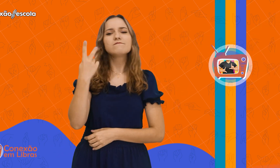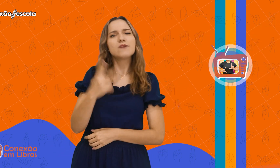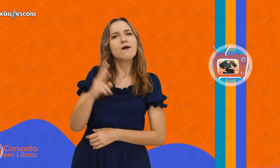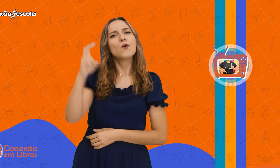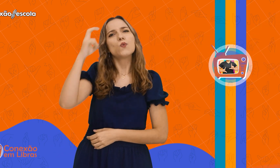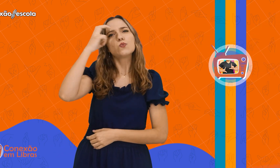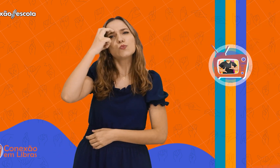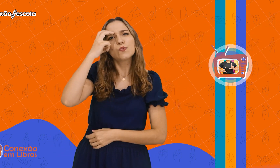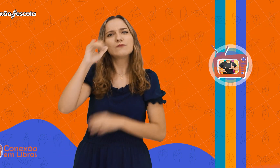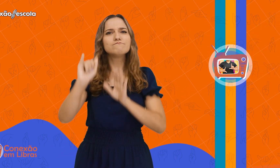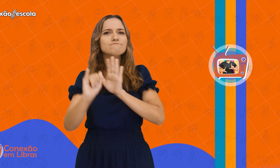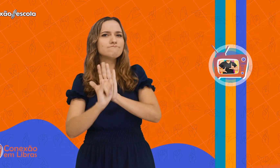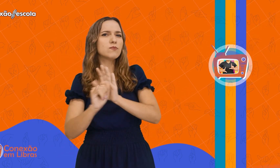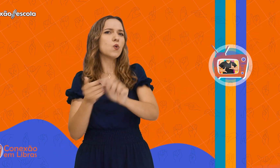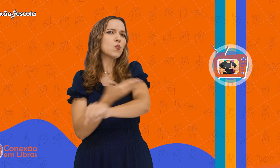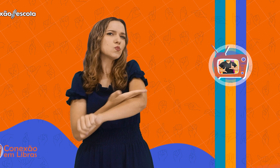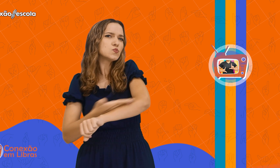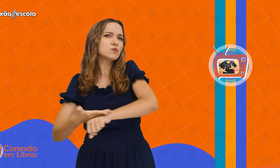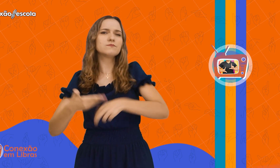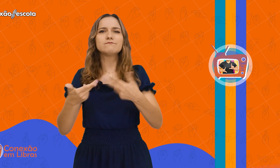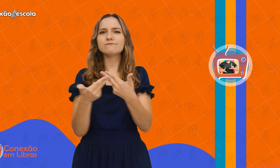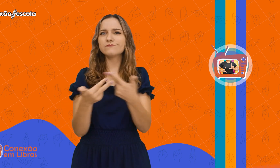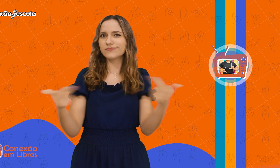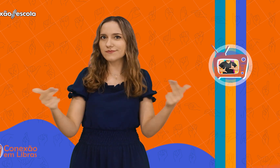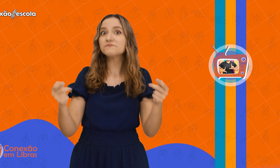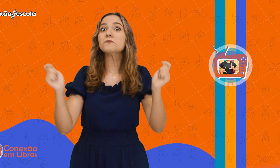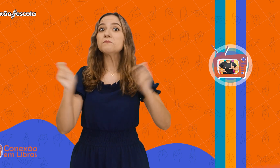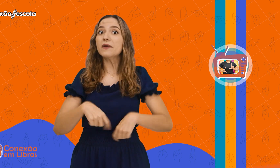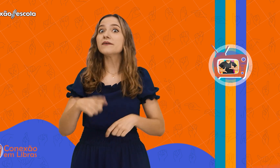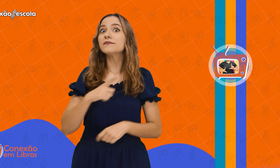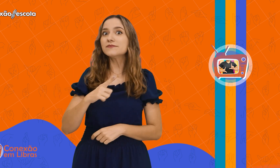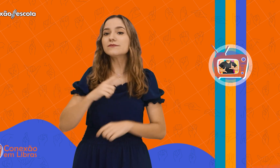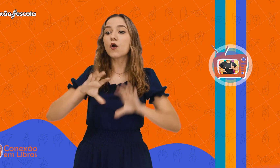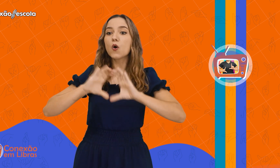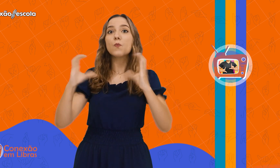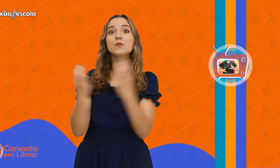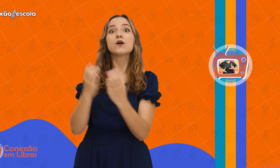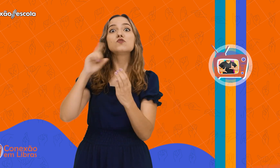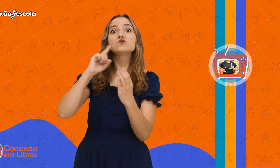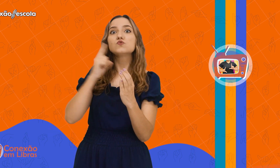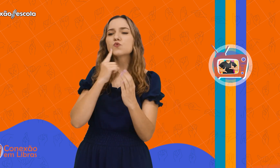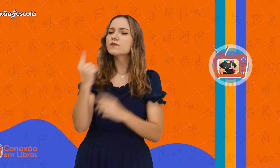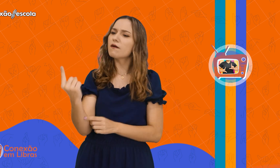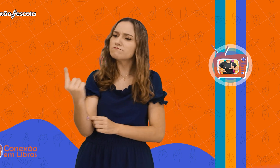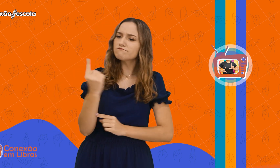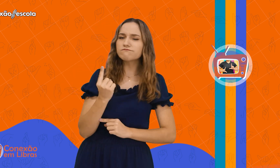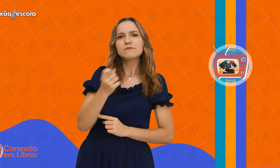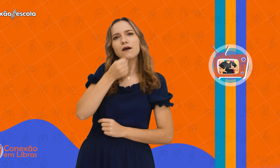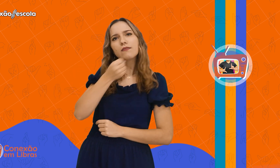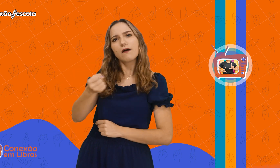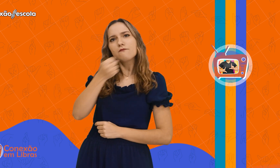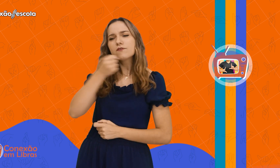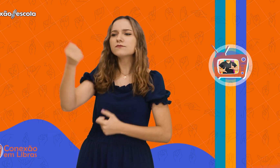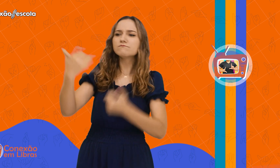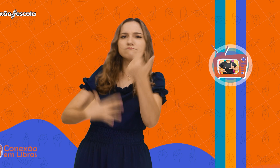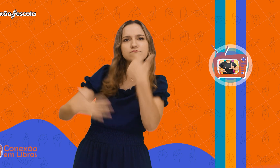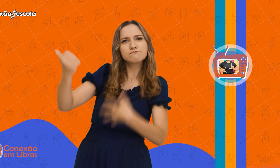cultura, identidade e costumes. Através de entrevistas com personalidades que atuam na comunidade